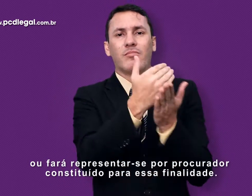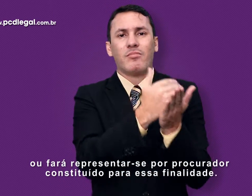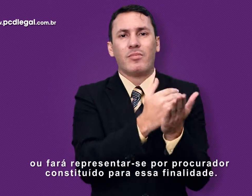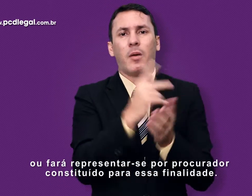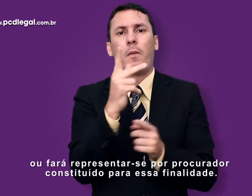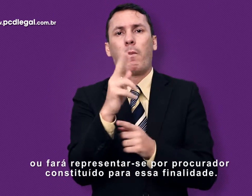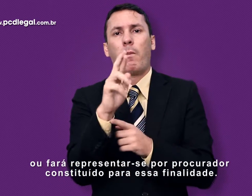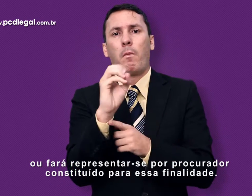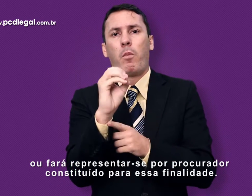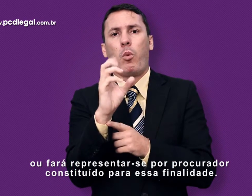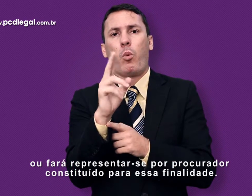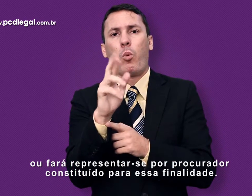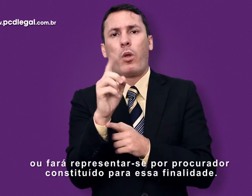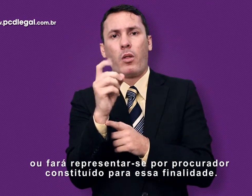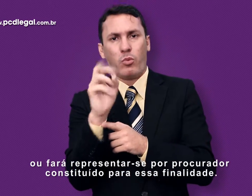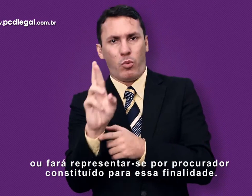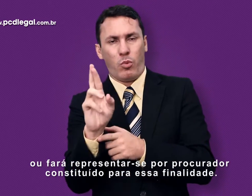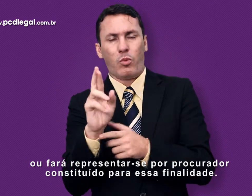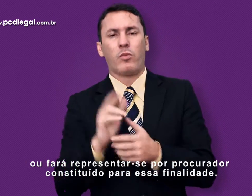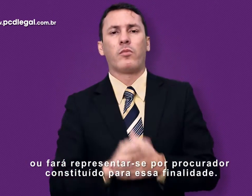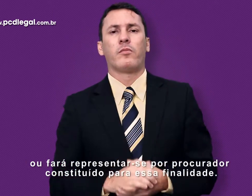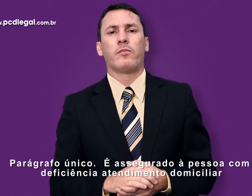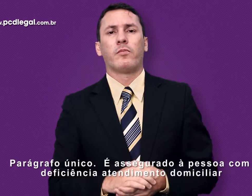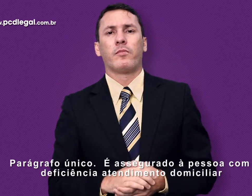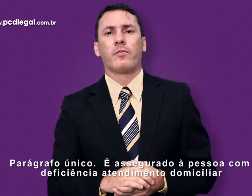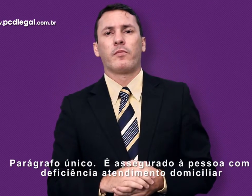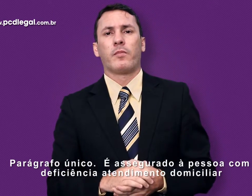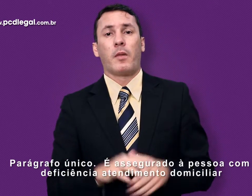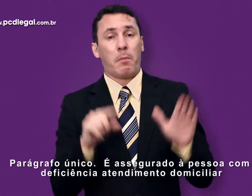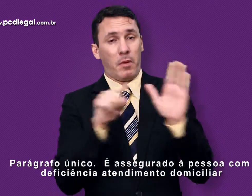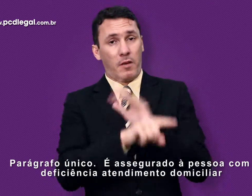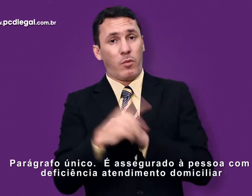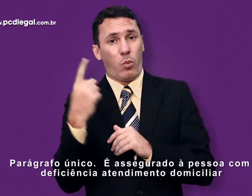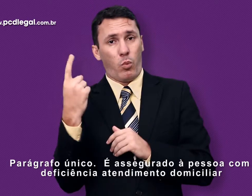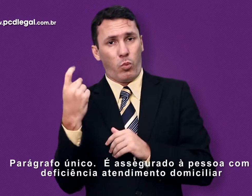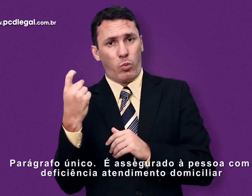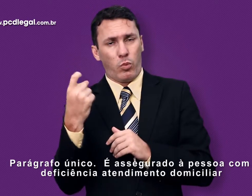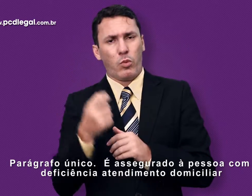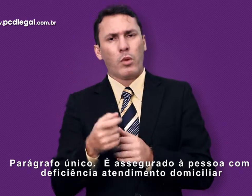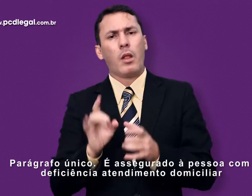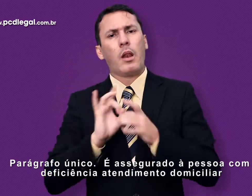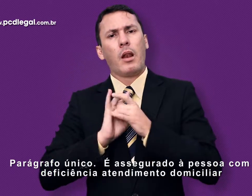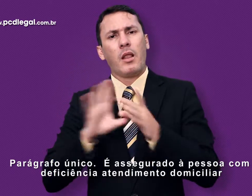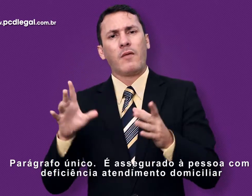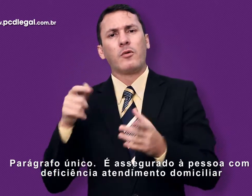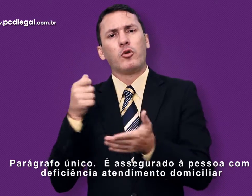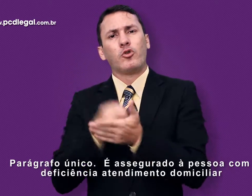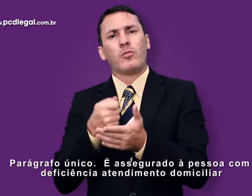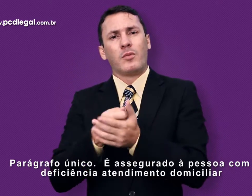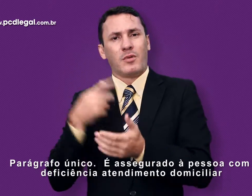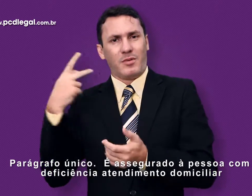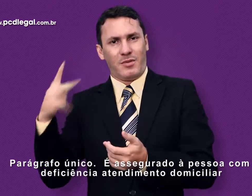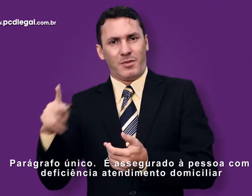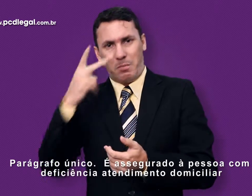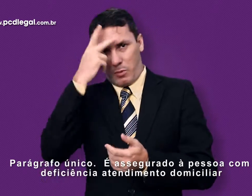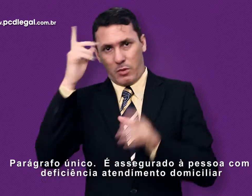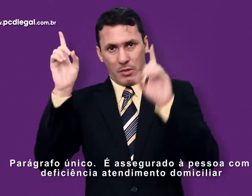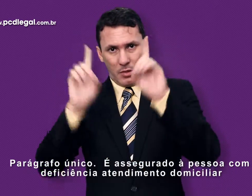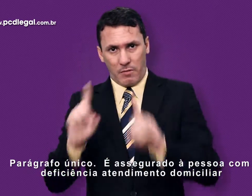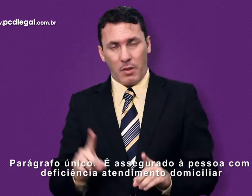procurador constituído para essa finalidade. Parágrafo único. É assegurado à pessoa com deficiência